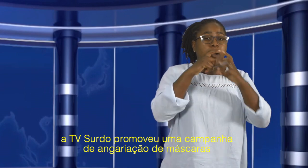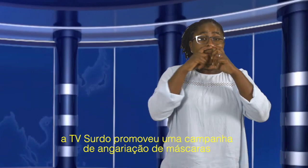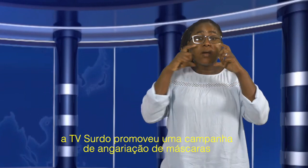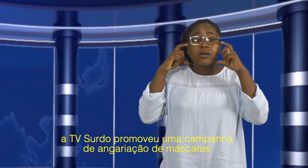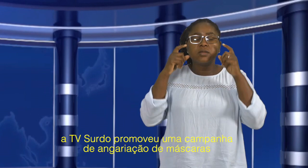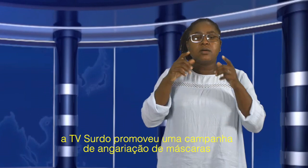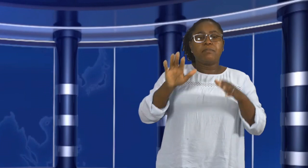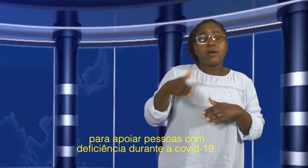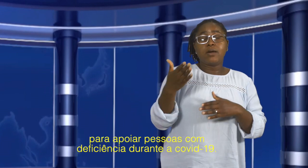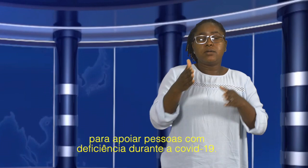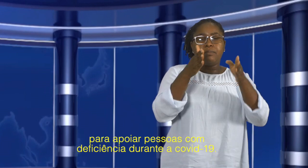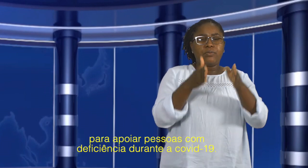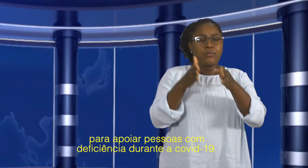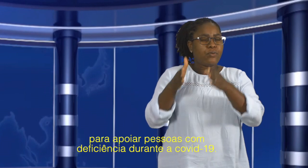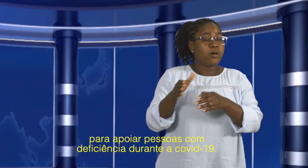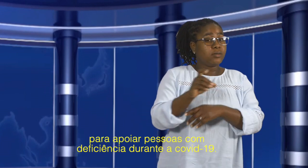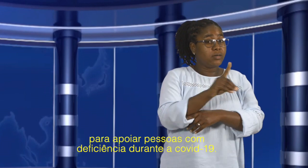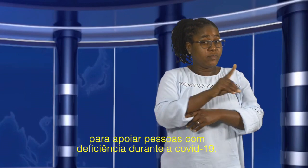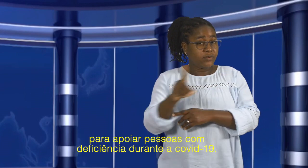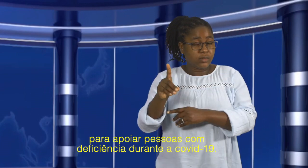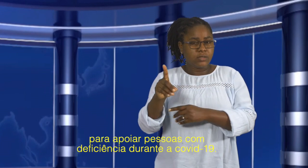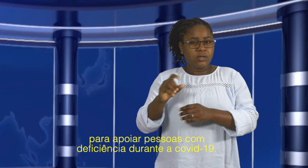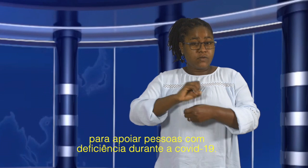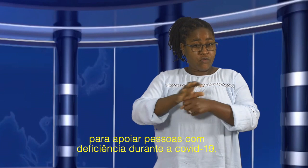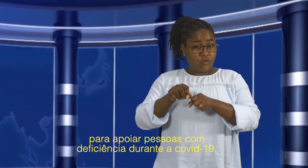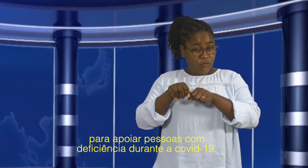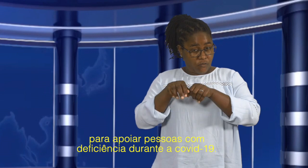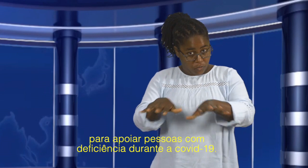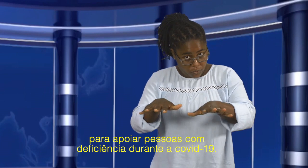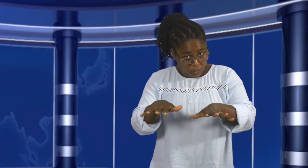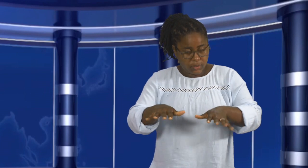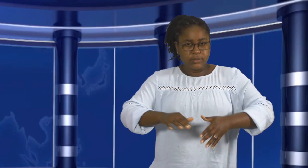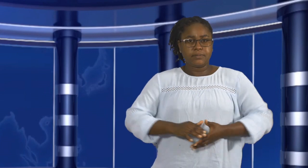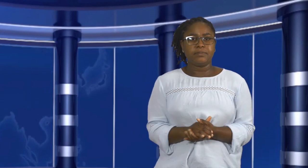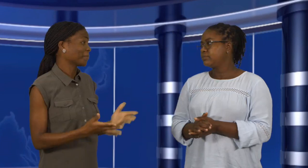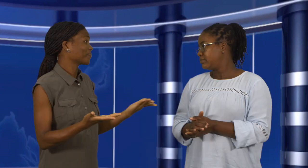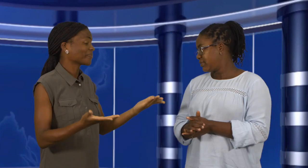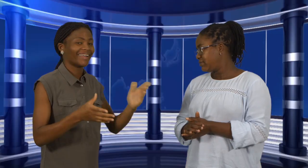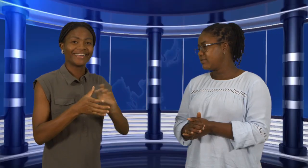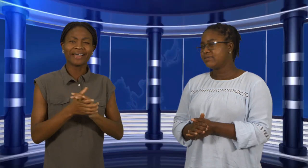angariação de máscaras para apoiar pessoas com deficiência durante a Covid-19.